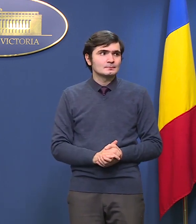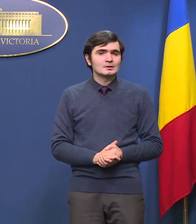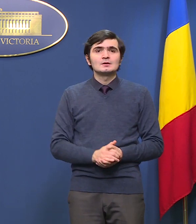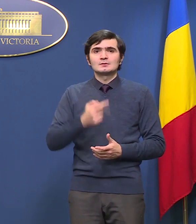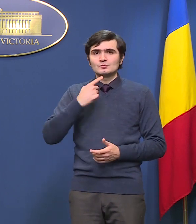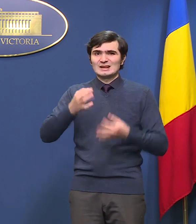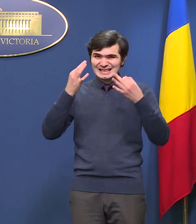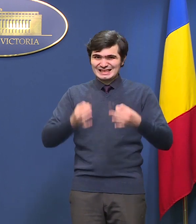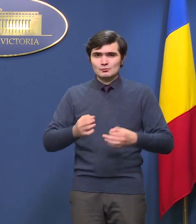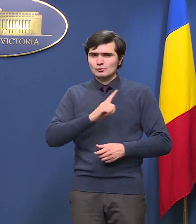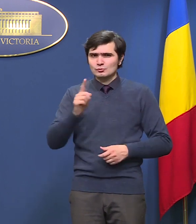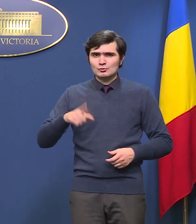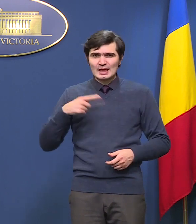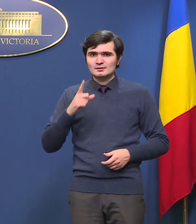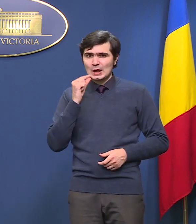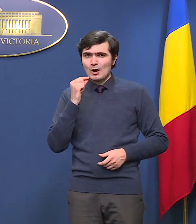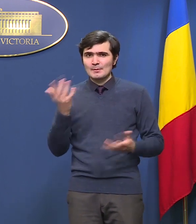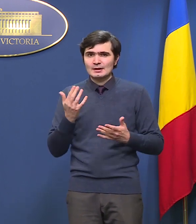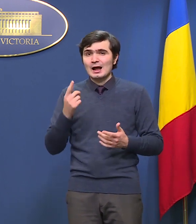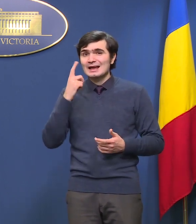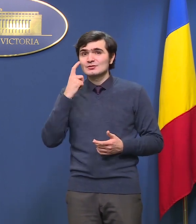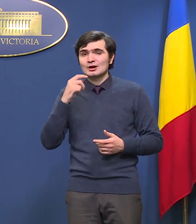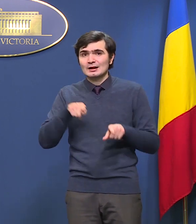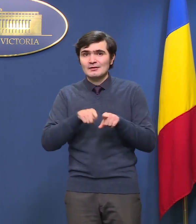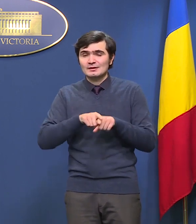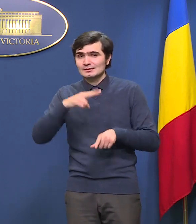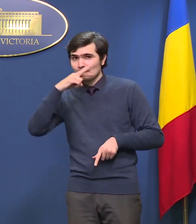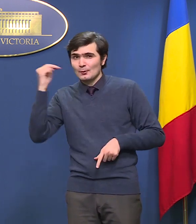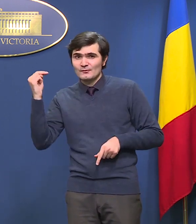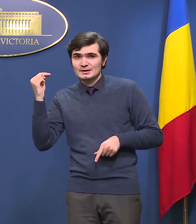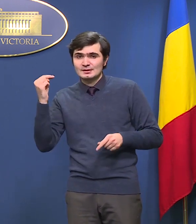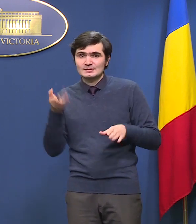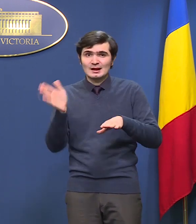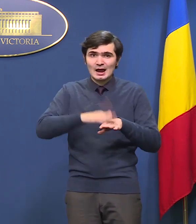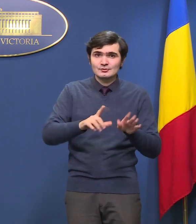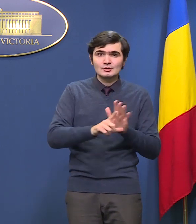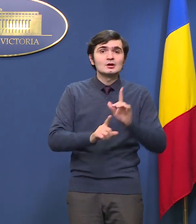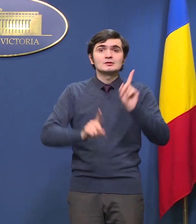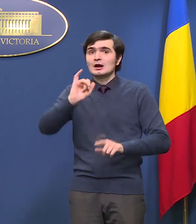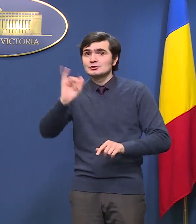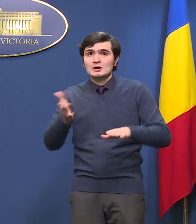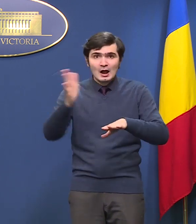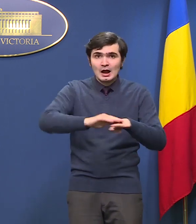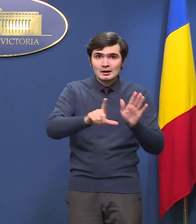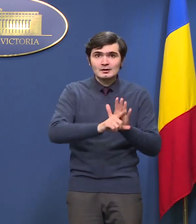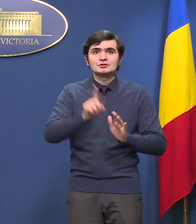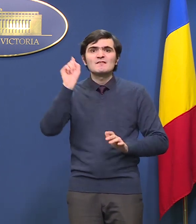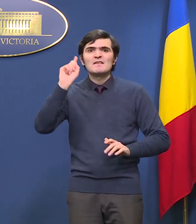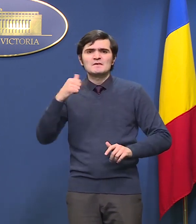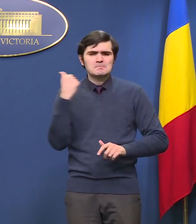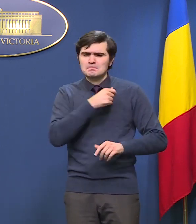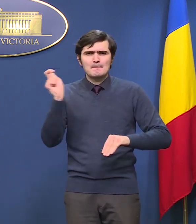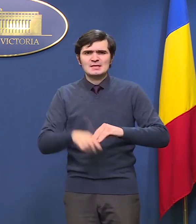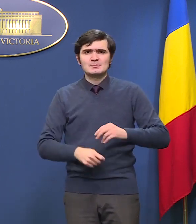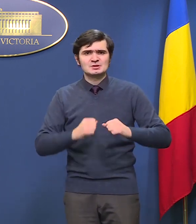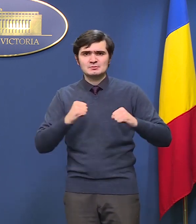nu există oameni care pot profita și vor încerca să derapeze? Oricine comite o infracțiune va fi aspru pedepsit. Ok,